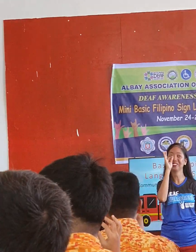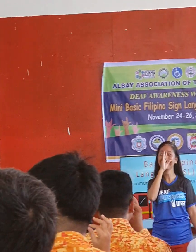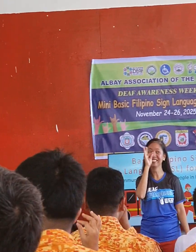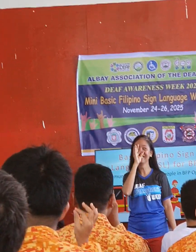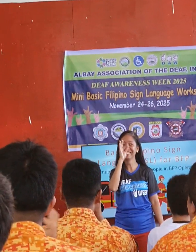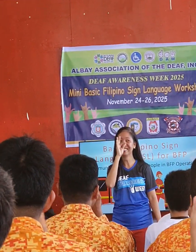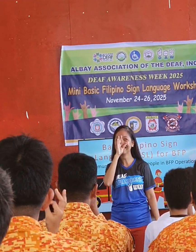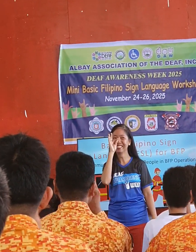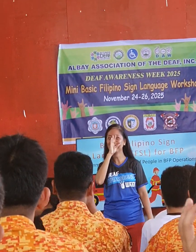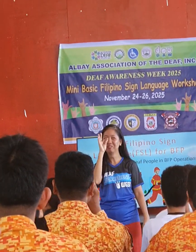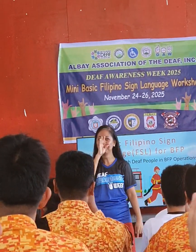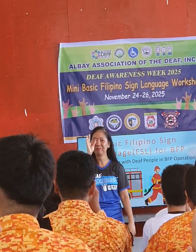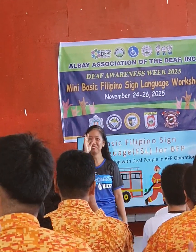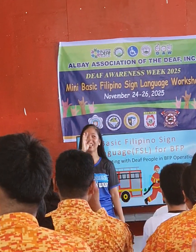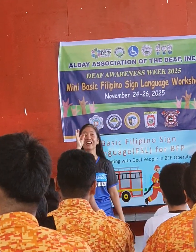po. Ayan.